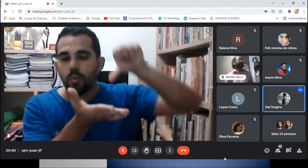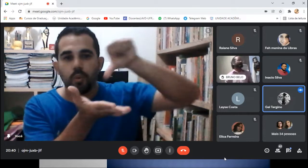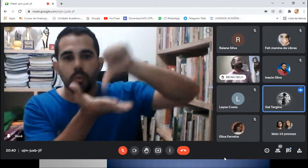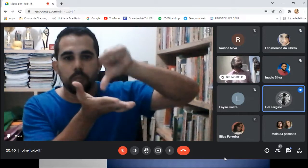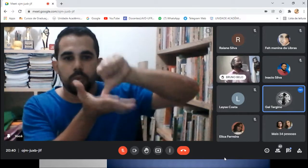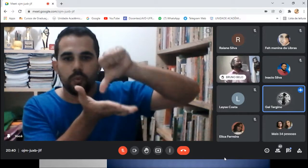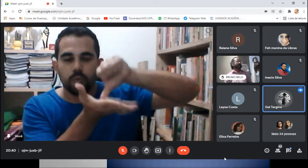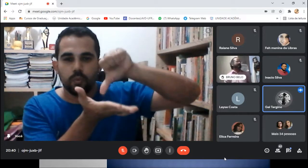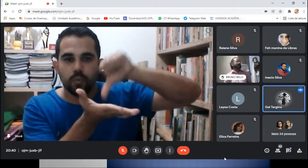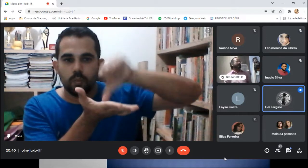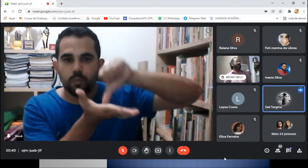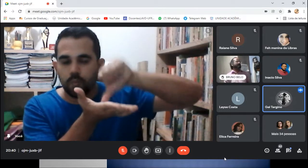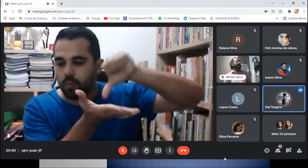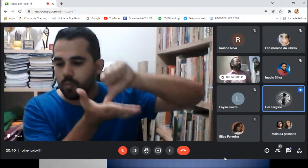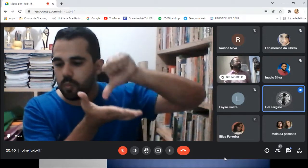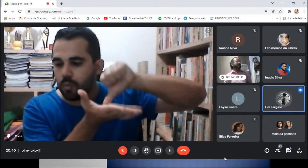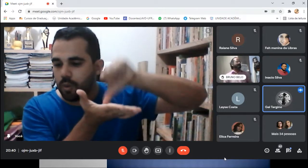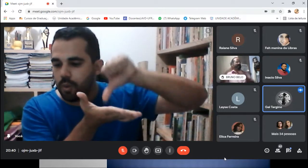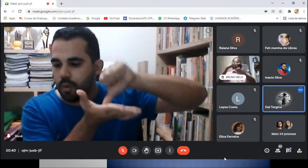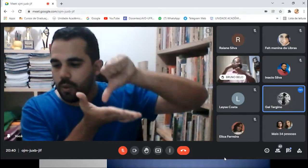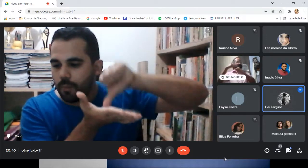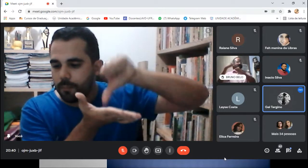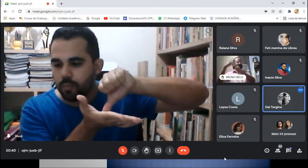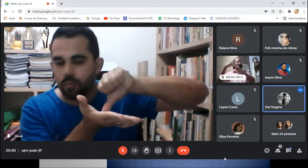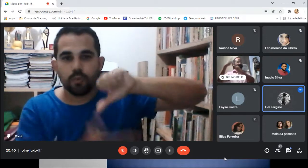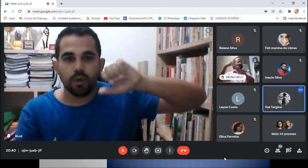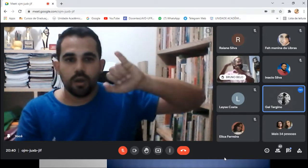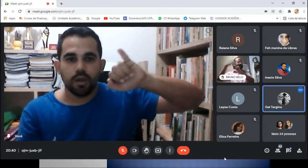Bruno Belo, do Polo Petrolina.